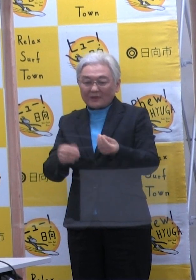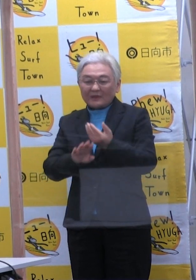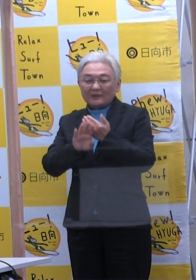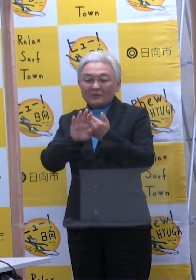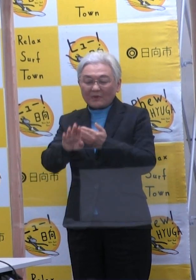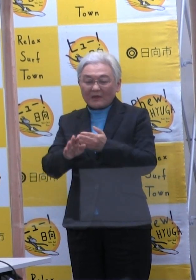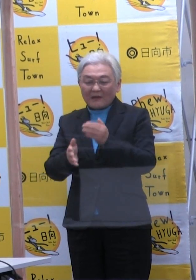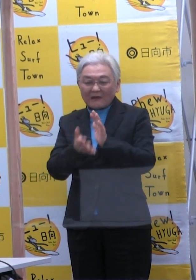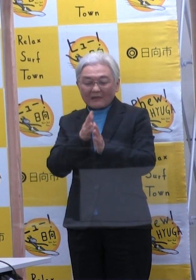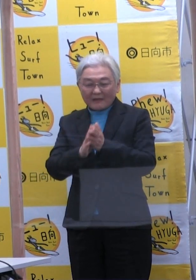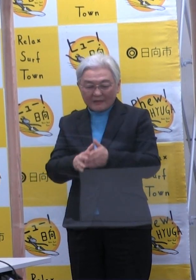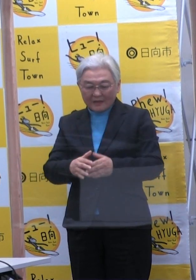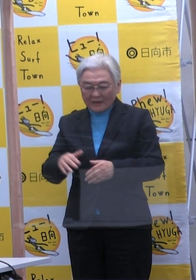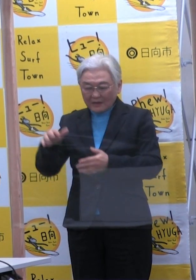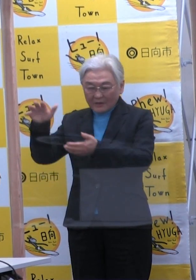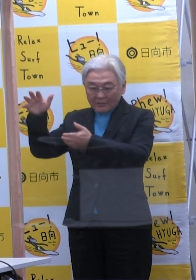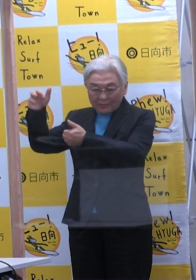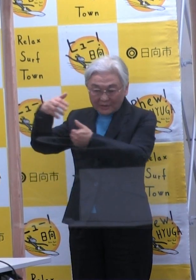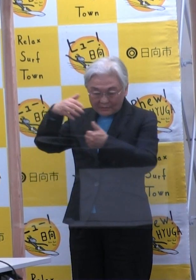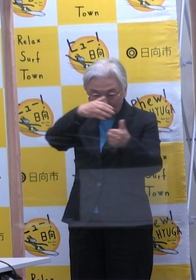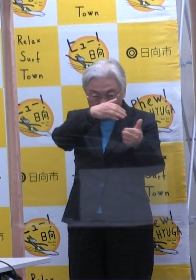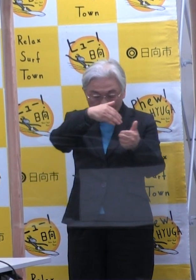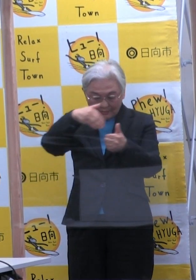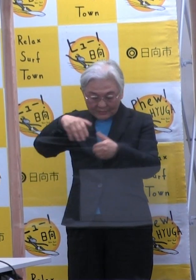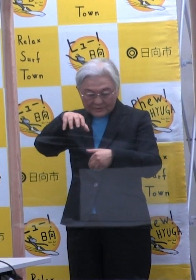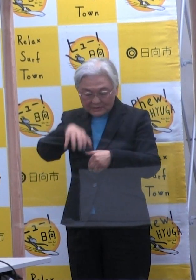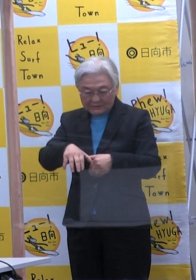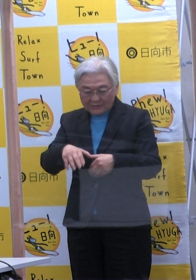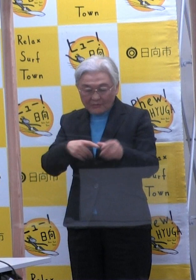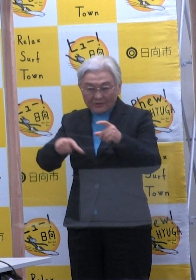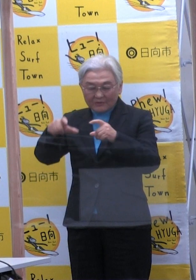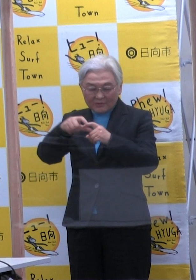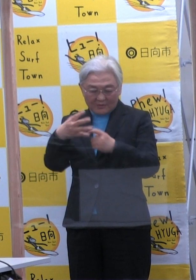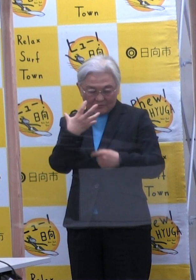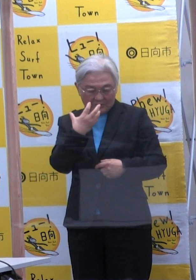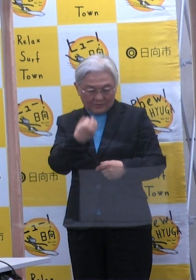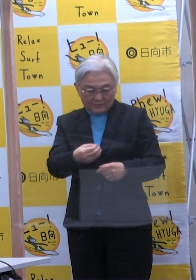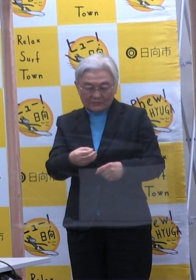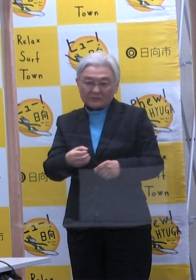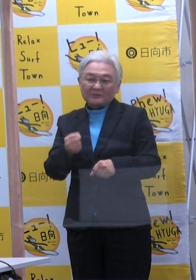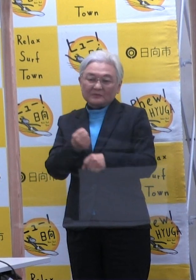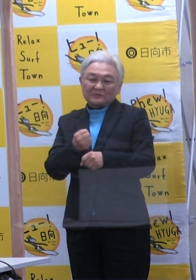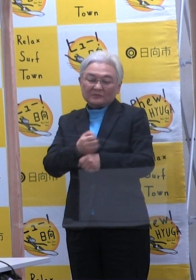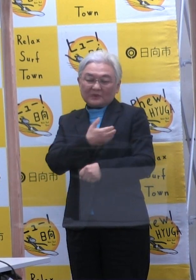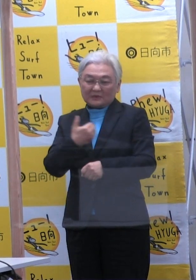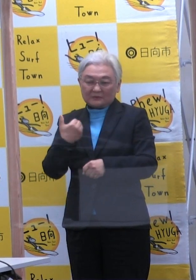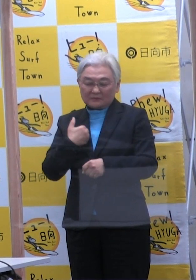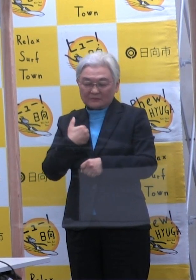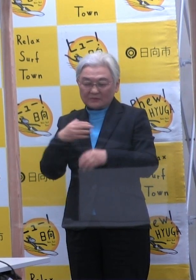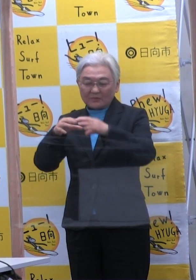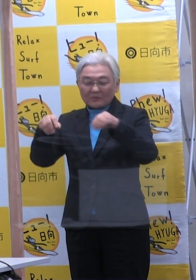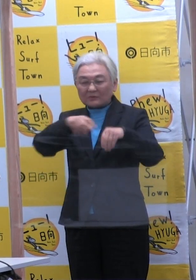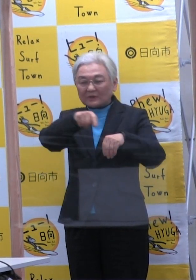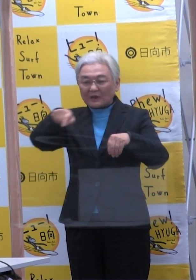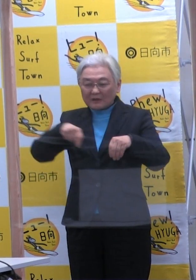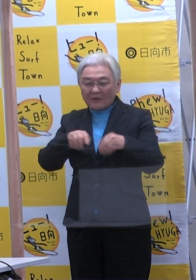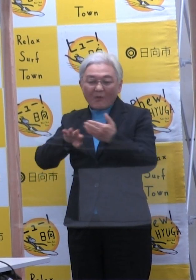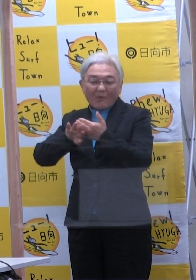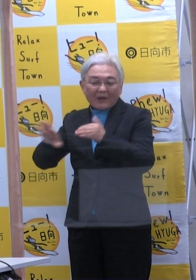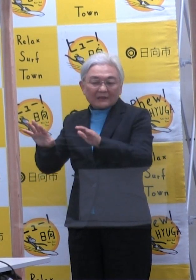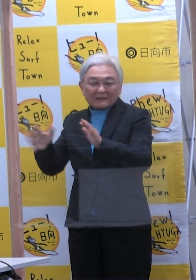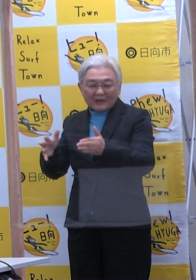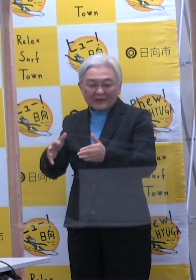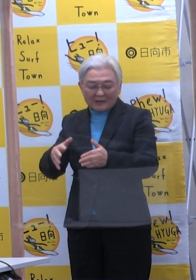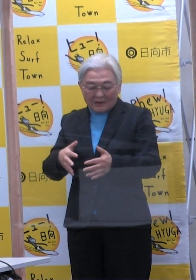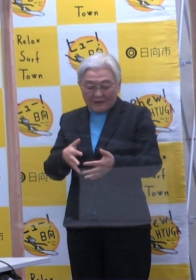たな屋外誘客施設としてさらなる魅力を創出し、国内でも類を見ない